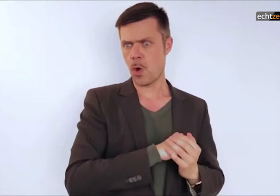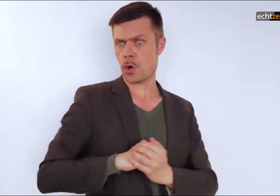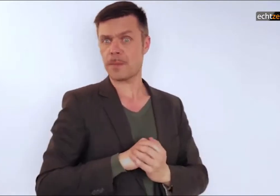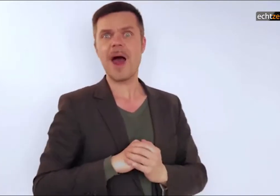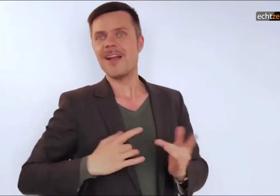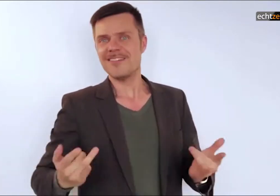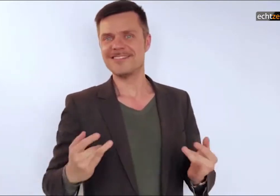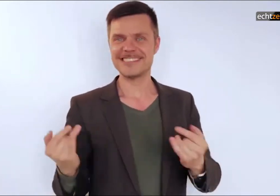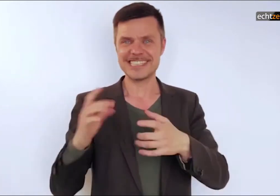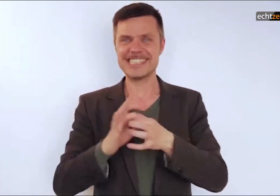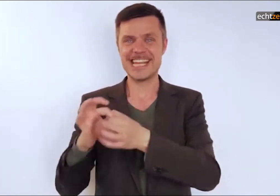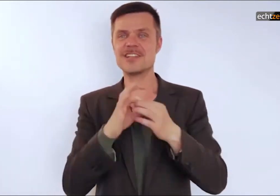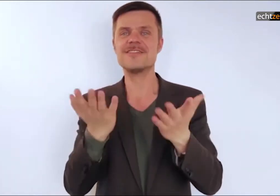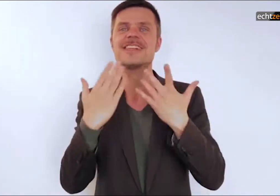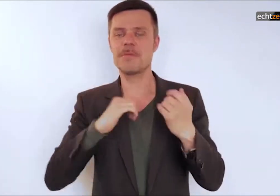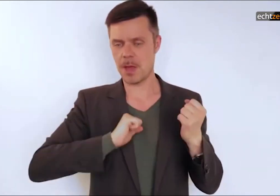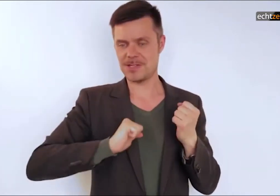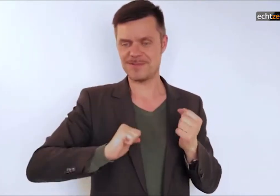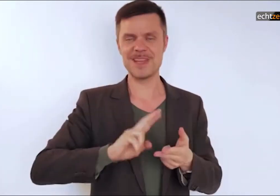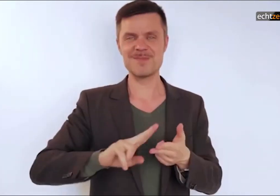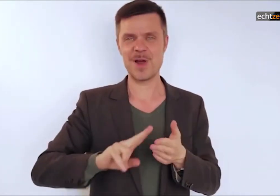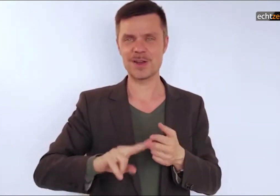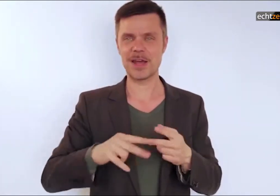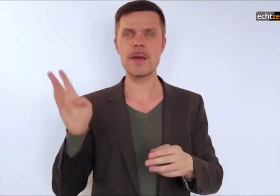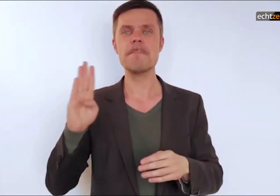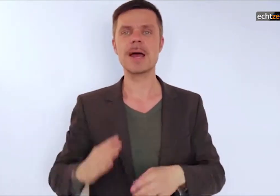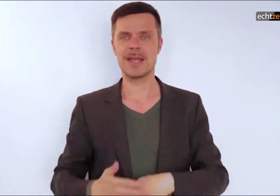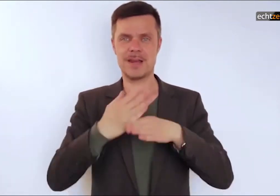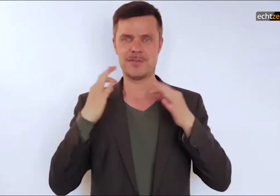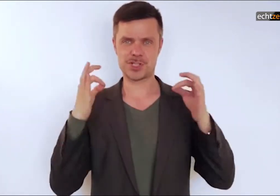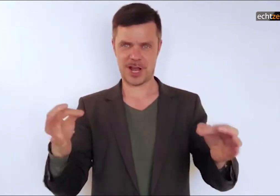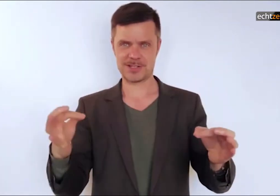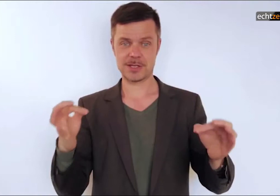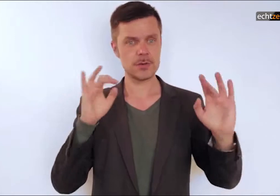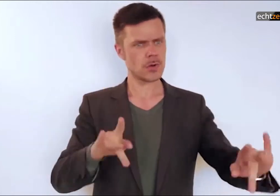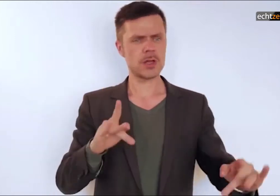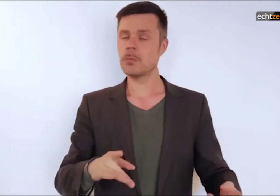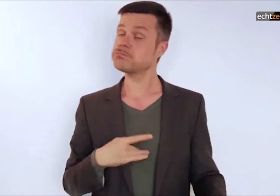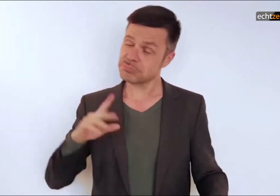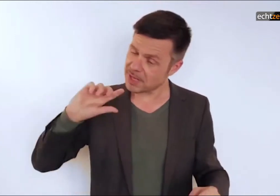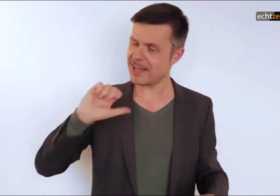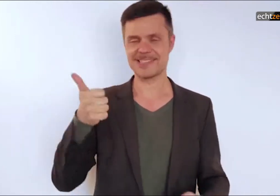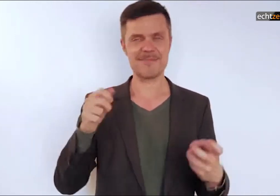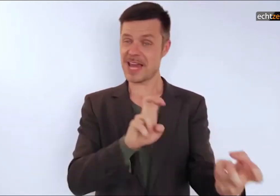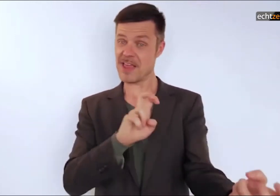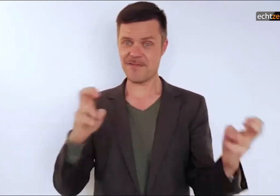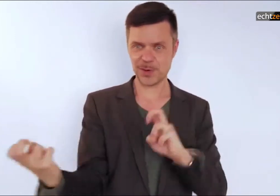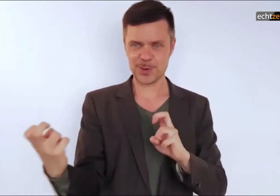Speed Talk in der Marhilfer Straße. Es findet eine einzigartige Verrückung statt. Bürger und Bürgerinnen